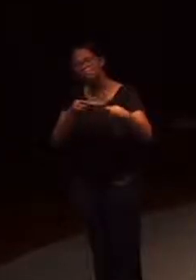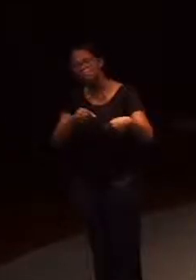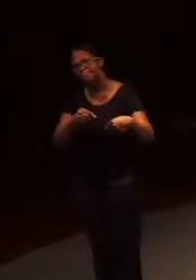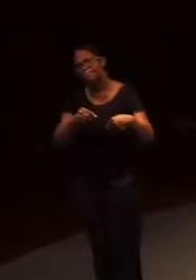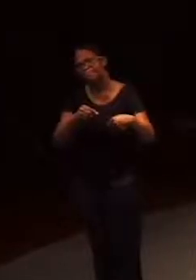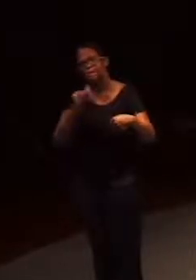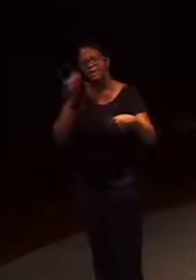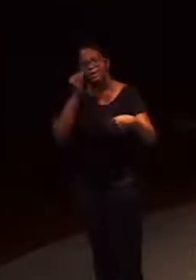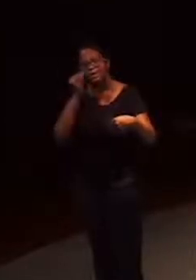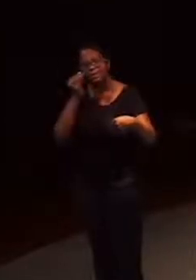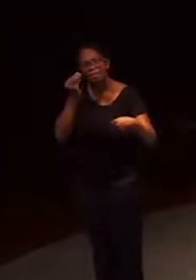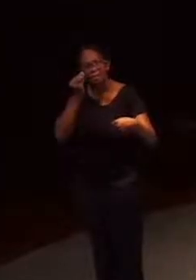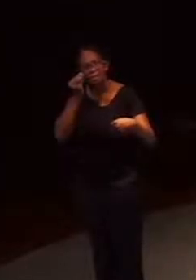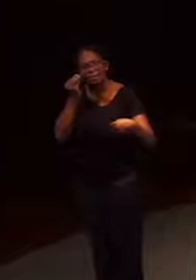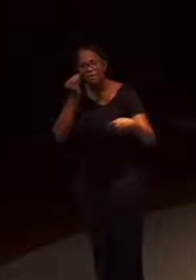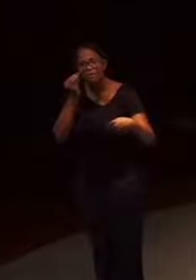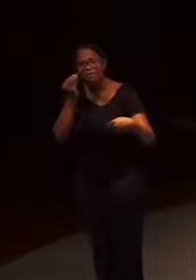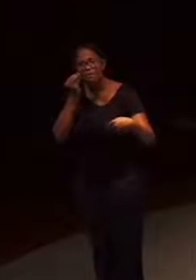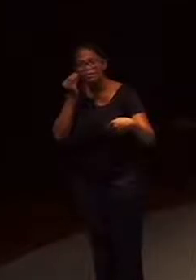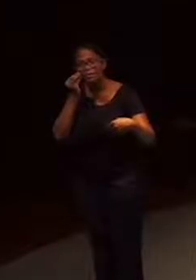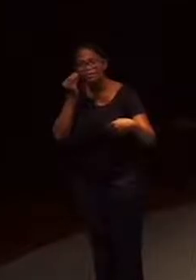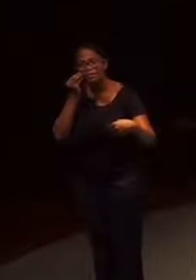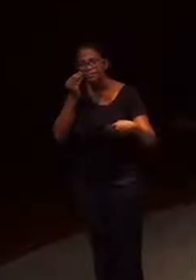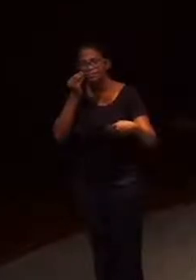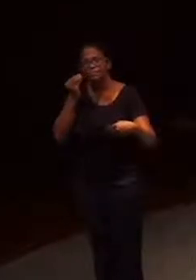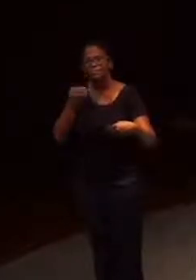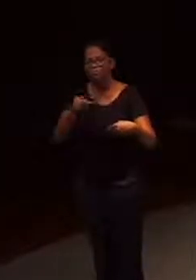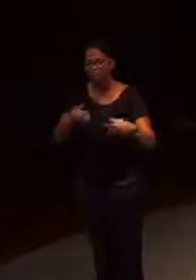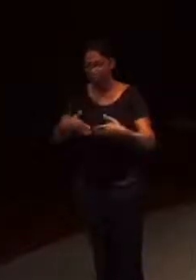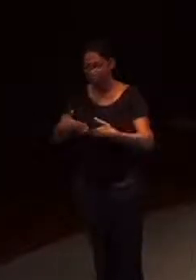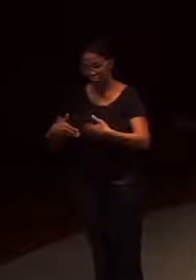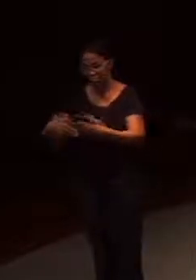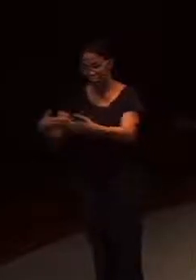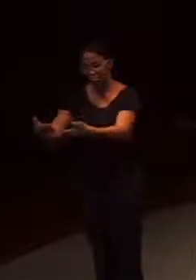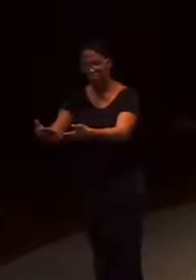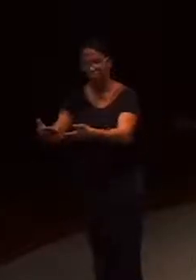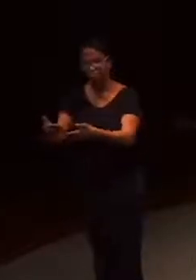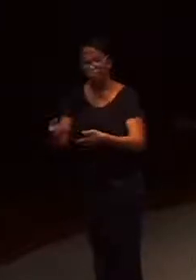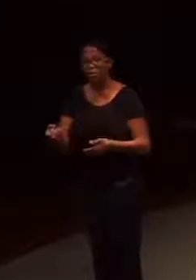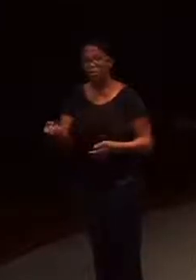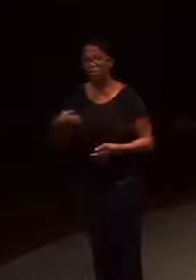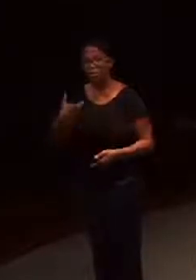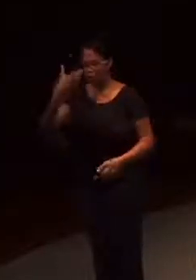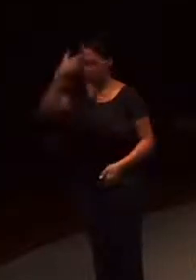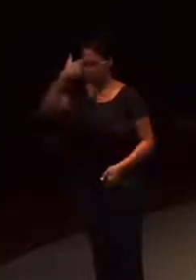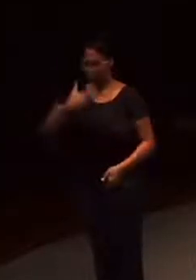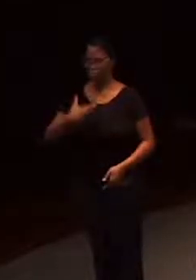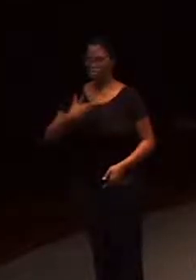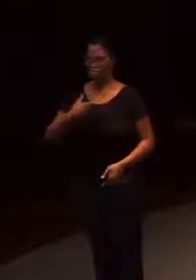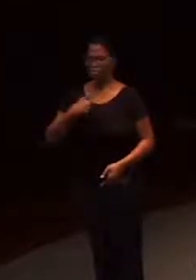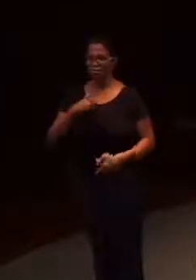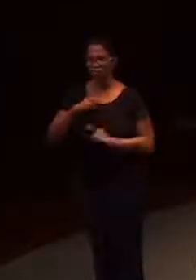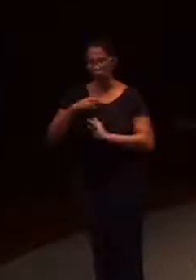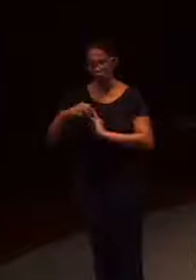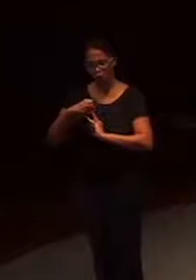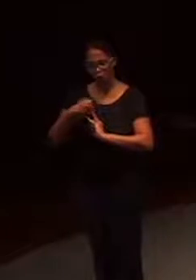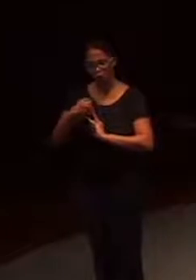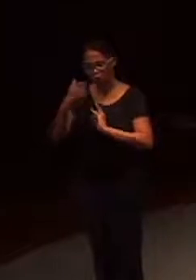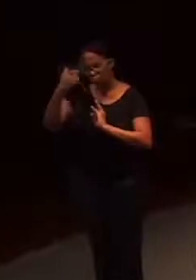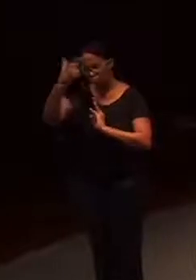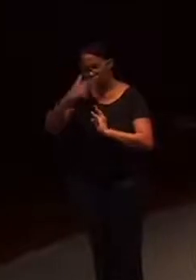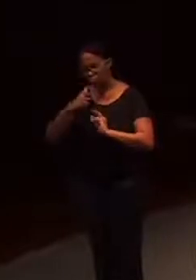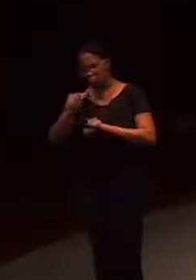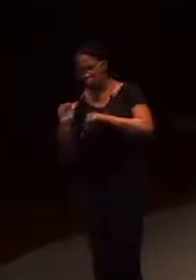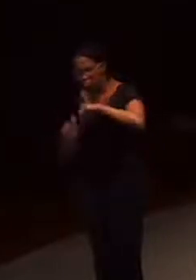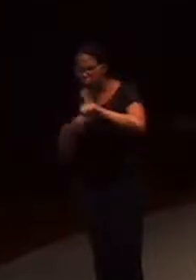de uma tentativa de passarmos a ter uma nova postura institucional diante da questão da pessoa com